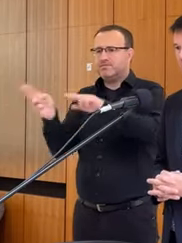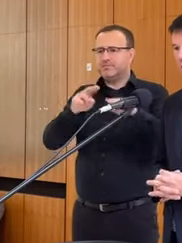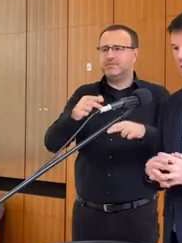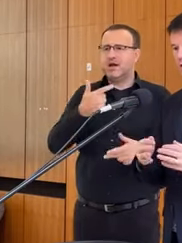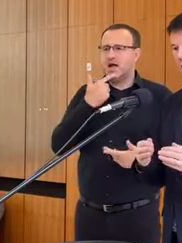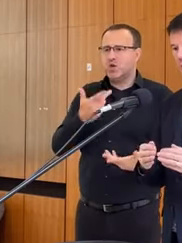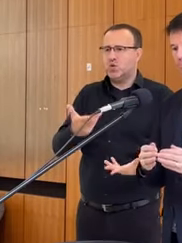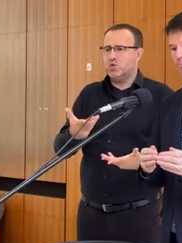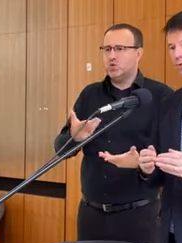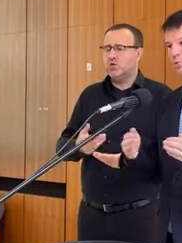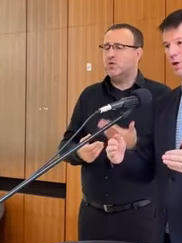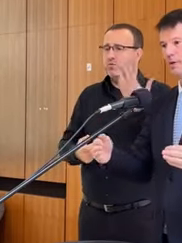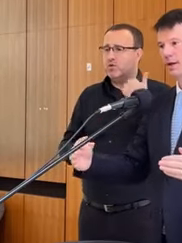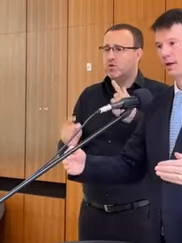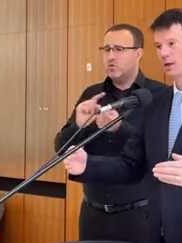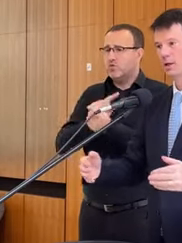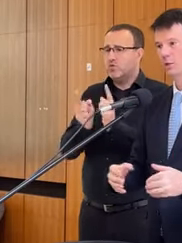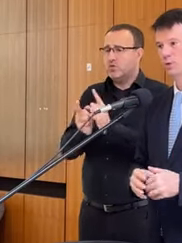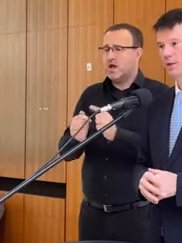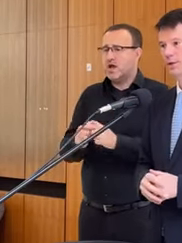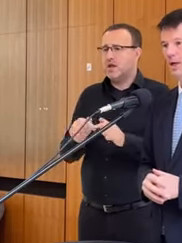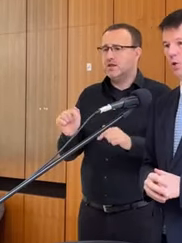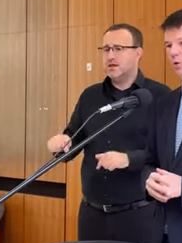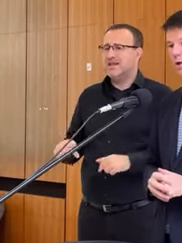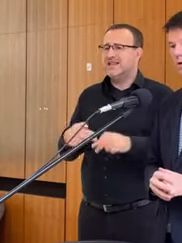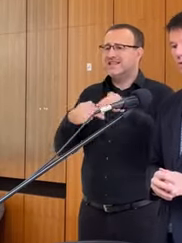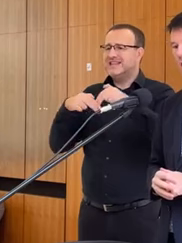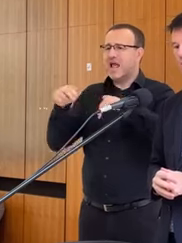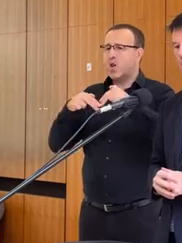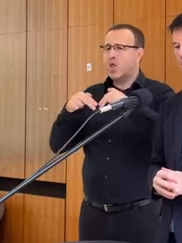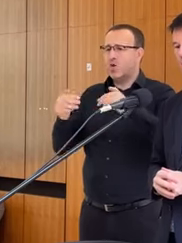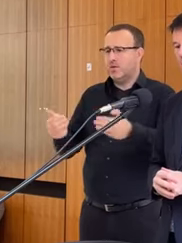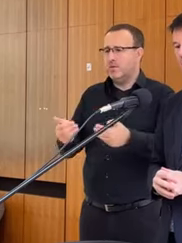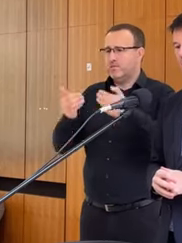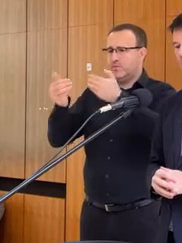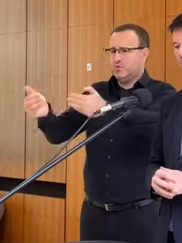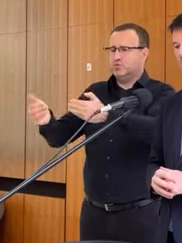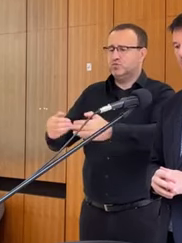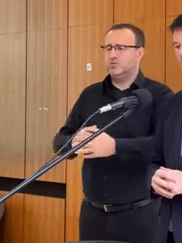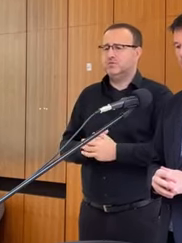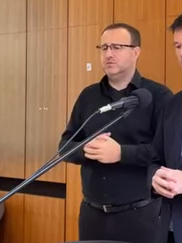Dneska sme sa dohodli, že posunieme tu ten dialog v rámci